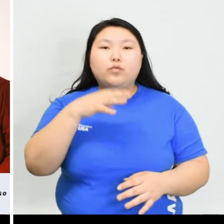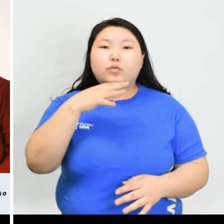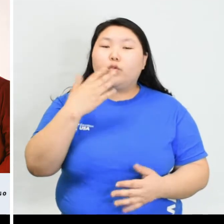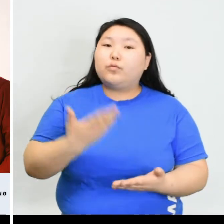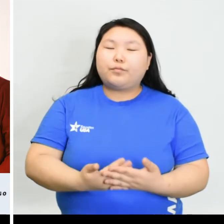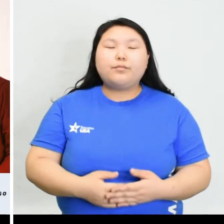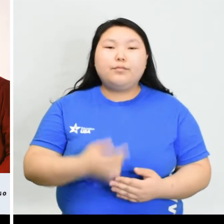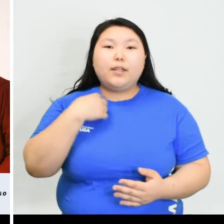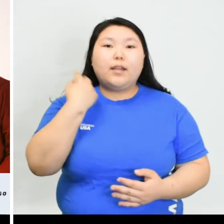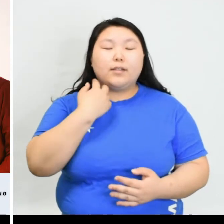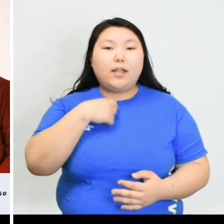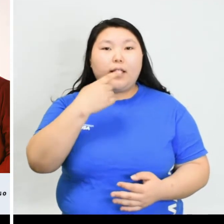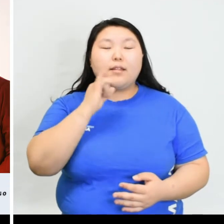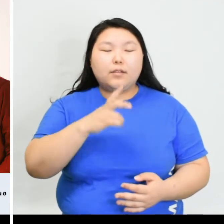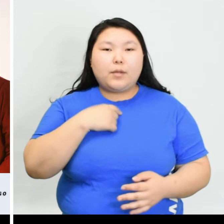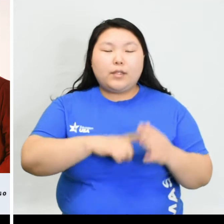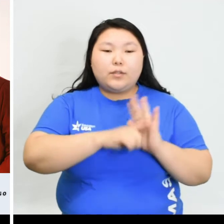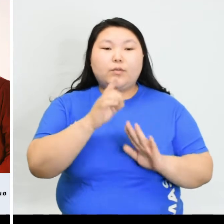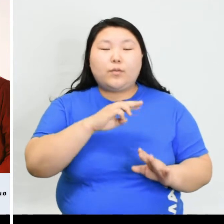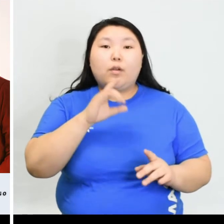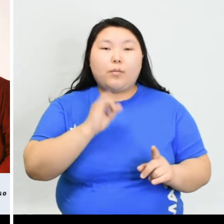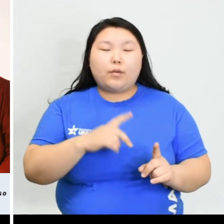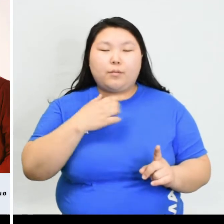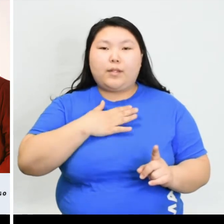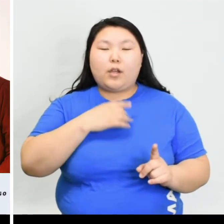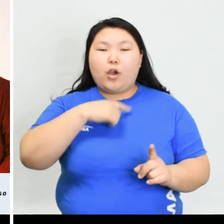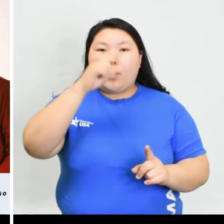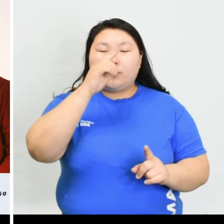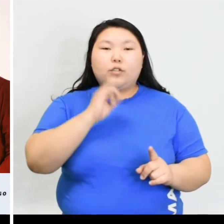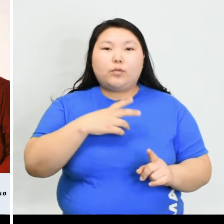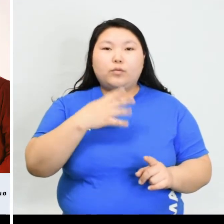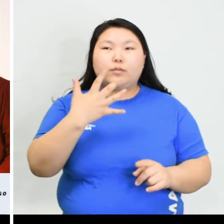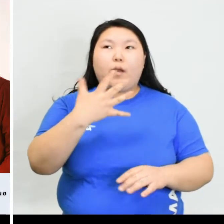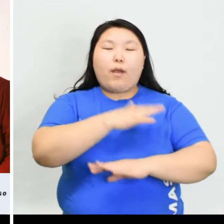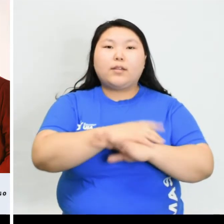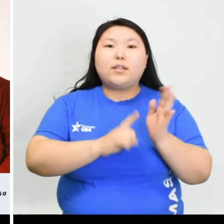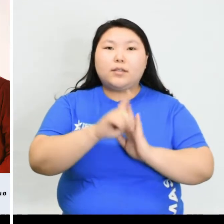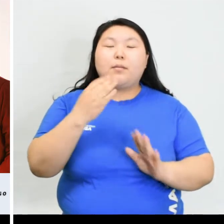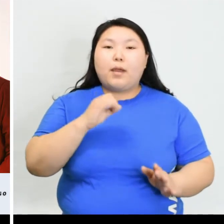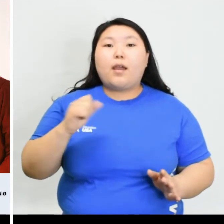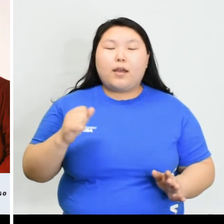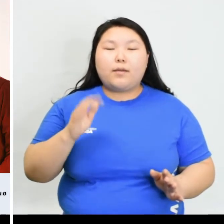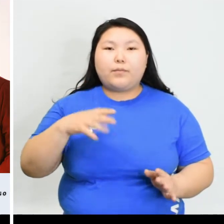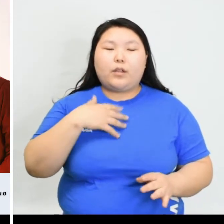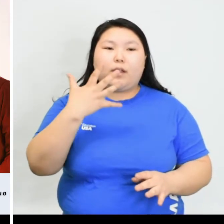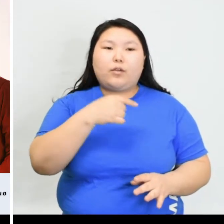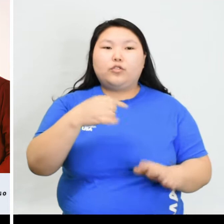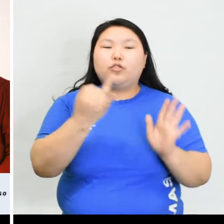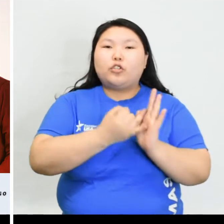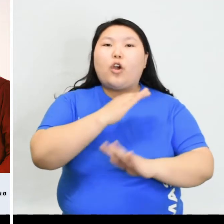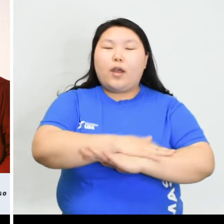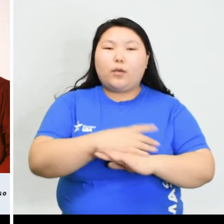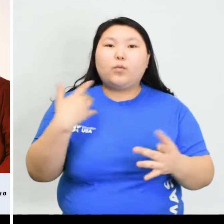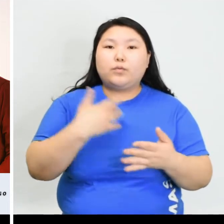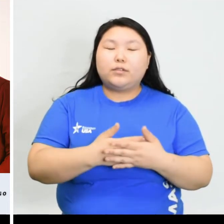зүгээрээ зөвлөгөө өгвөл? Англи хэлийг би яг эхлүүлэхдээ бол манайх чинь Орос 14 чинь 5 дугаар ангиас эхэлдэг байхаа тийм. Ер нь